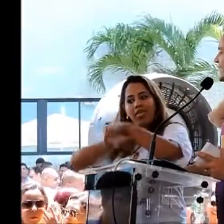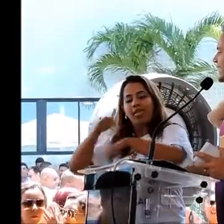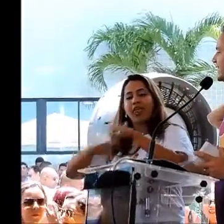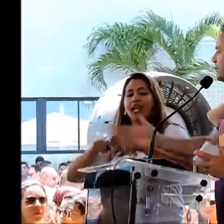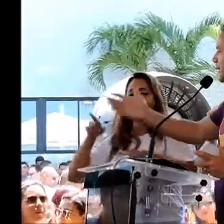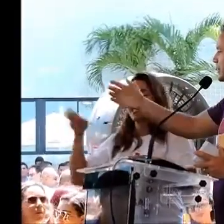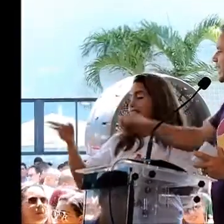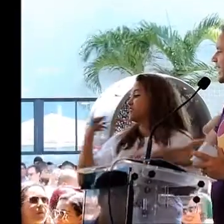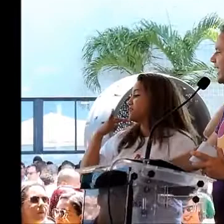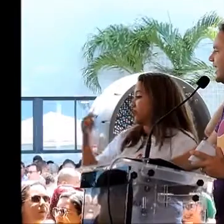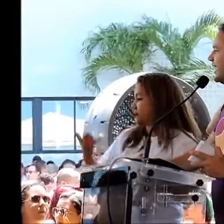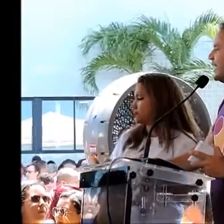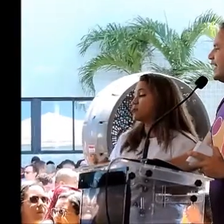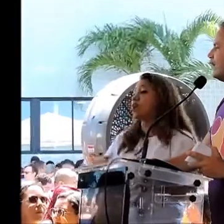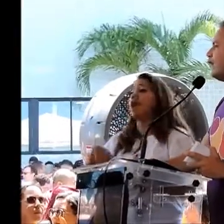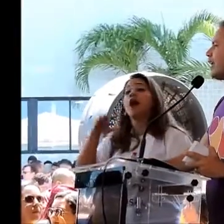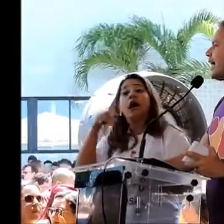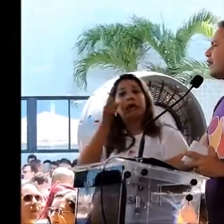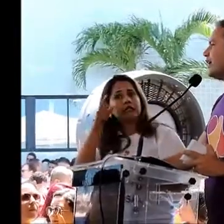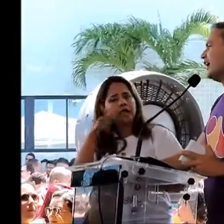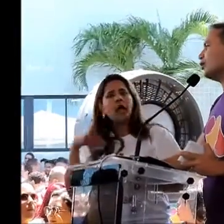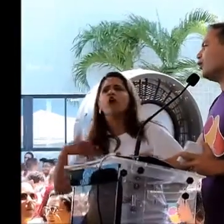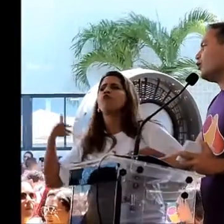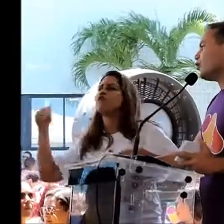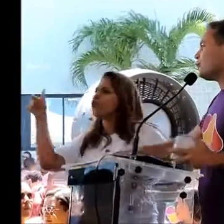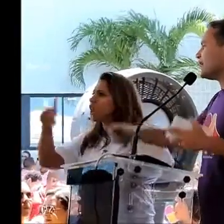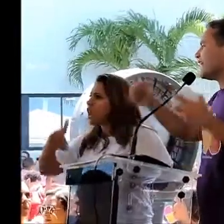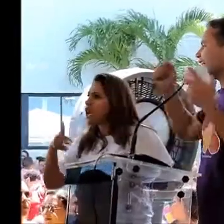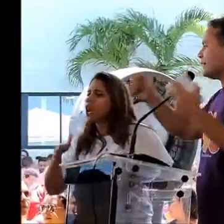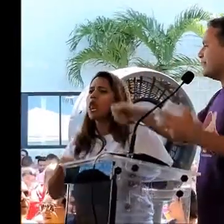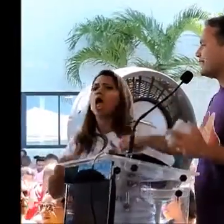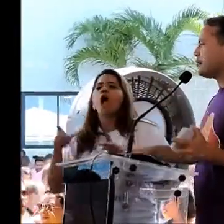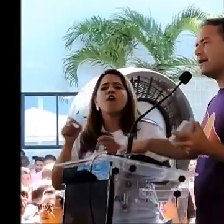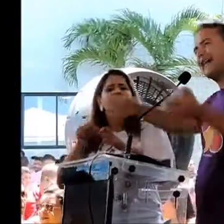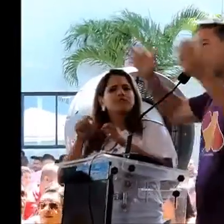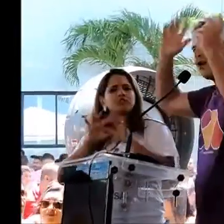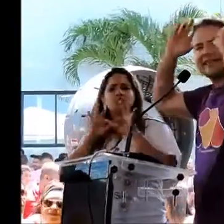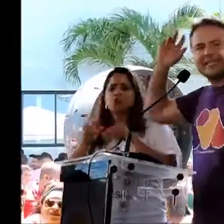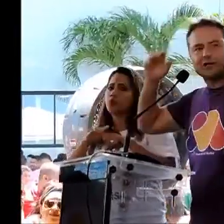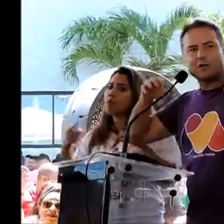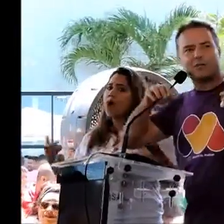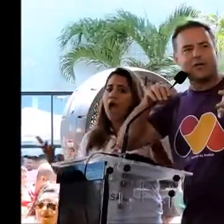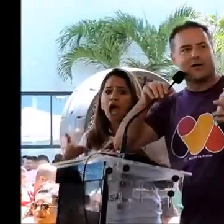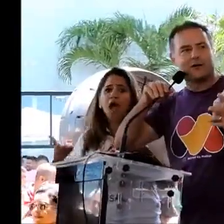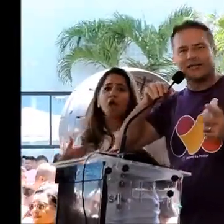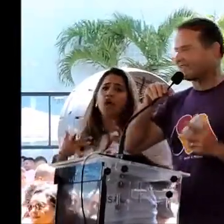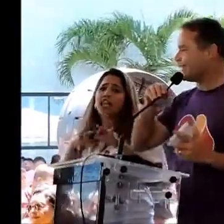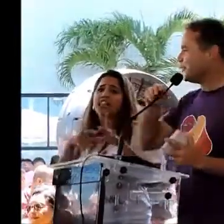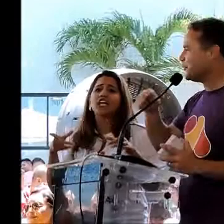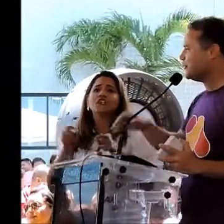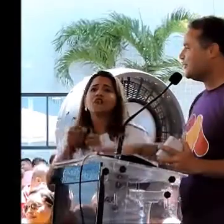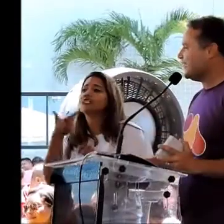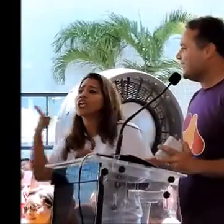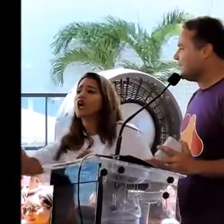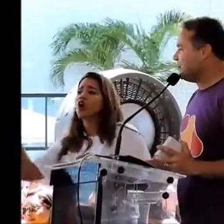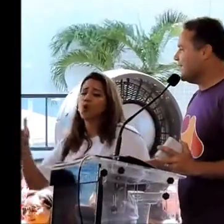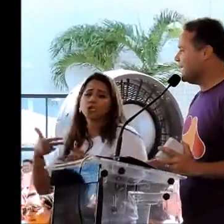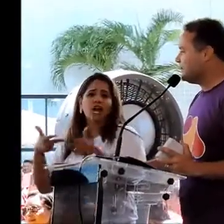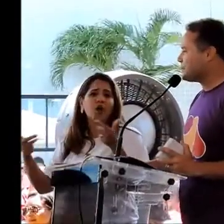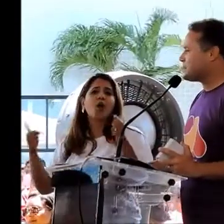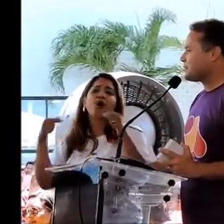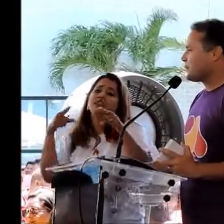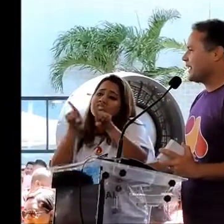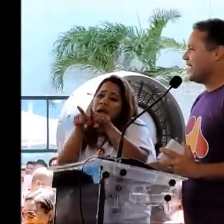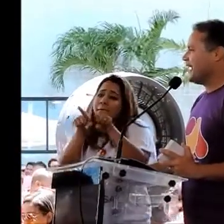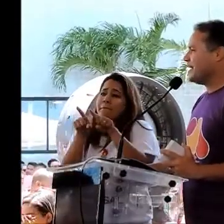o Christian dizia assim para mim: Renan, eu fui lá, governador, cumpri aquela missão, mas agora deixa eu cumprir outras, que eu